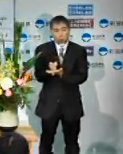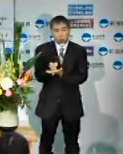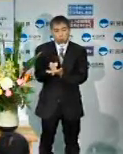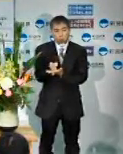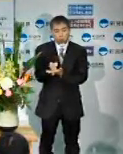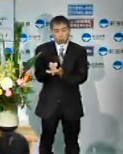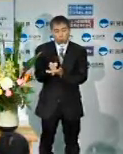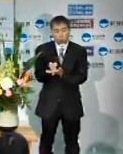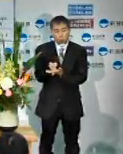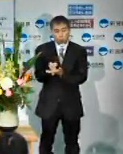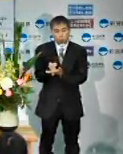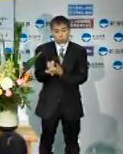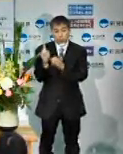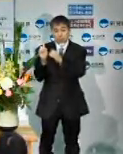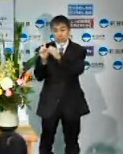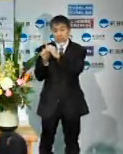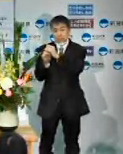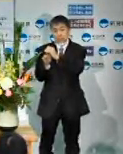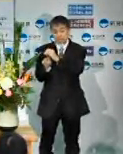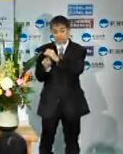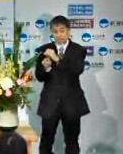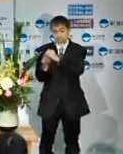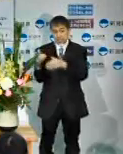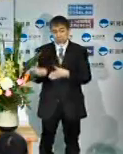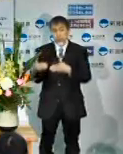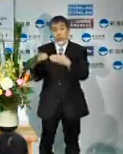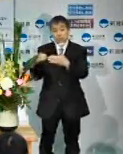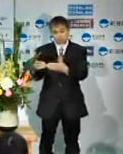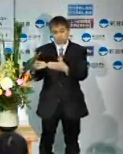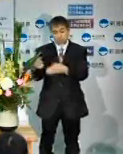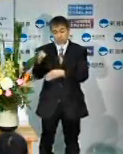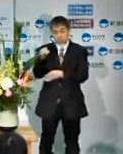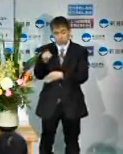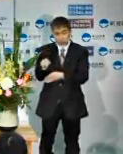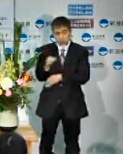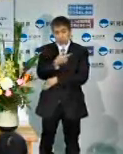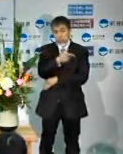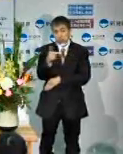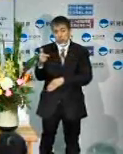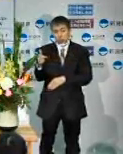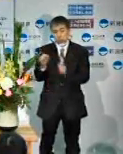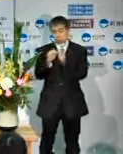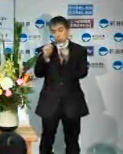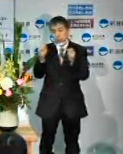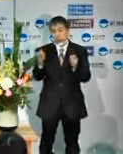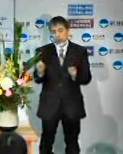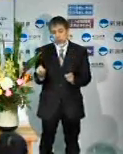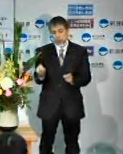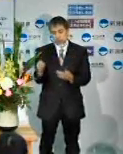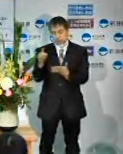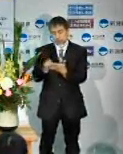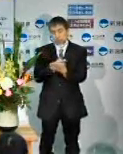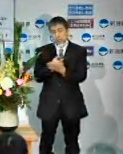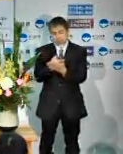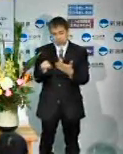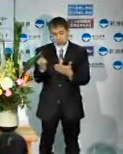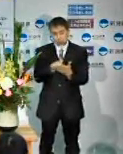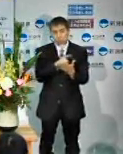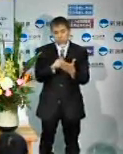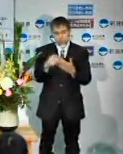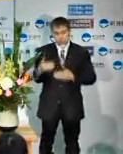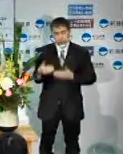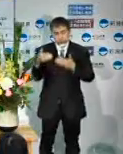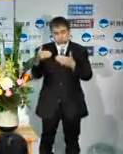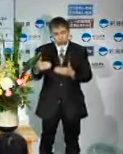まあ、向けたですね、向けた上で、その上で、さまざまな懸案がですね、前へ進むような、そ